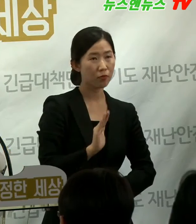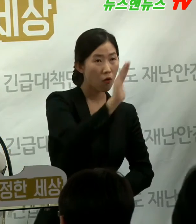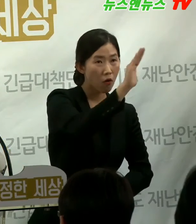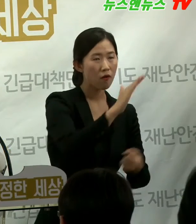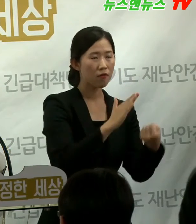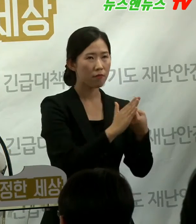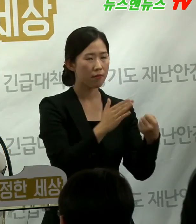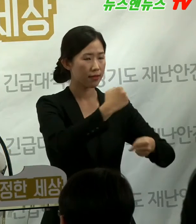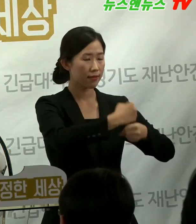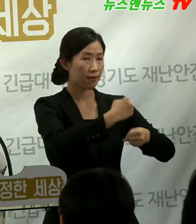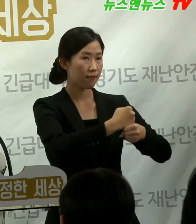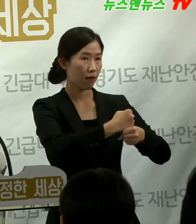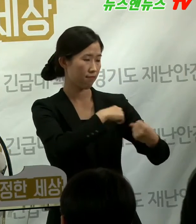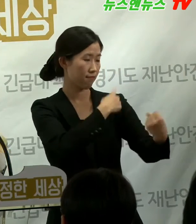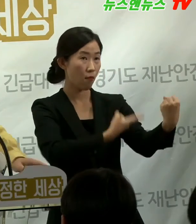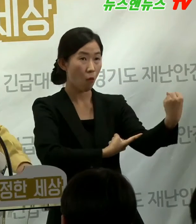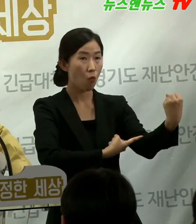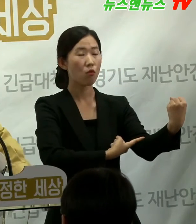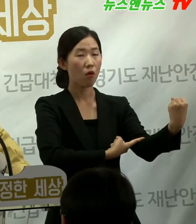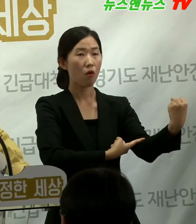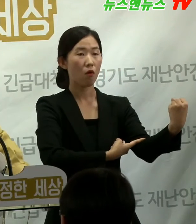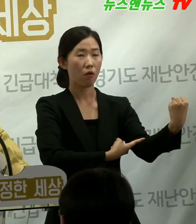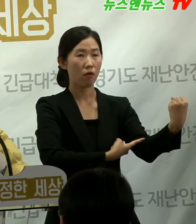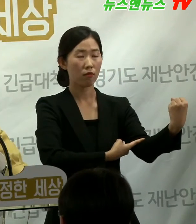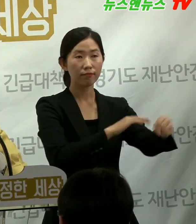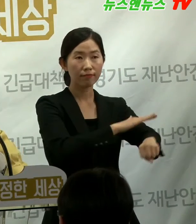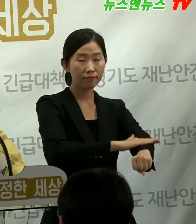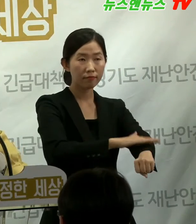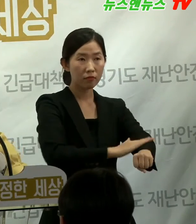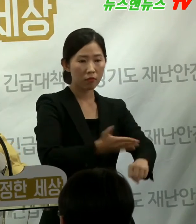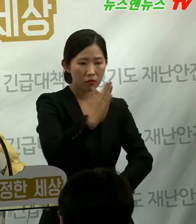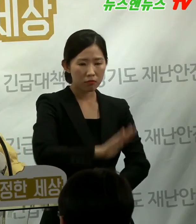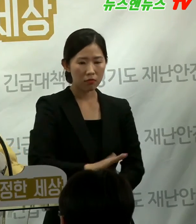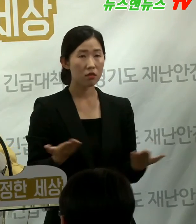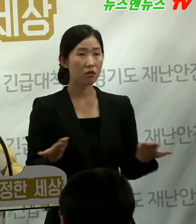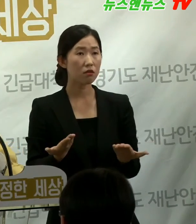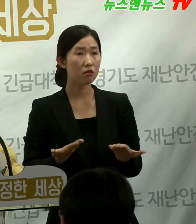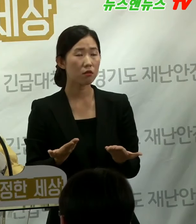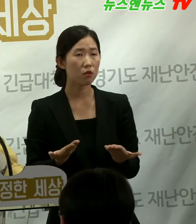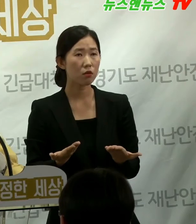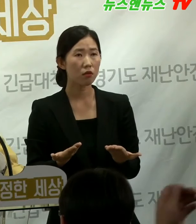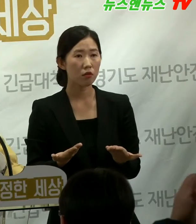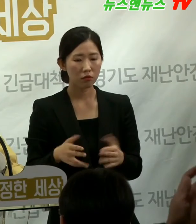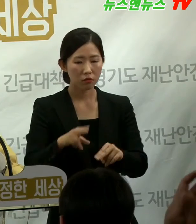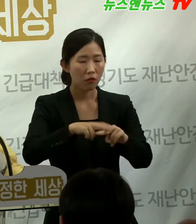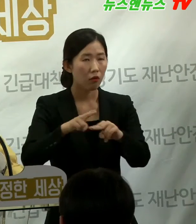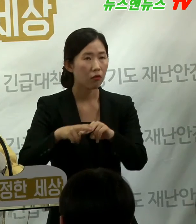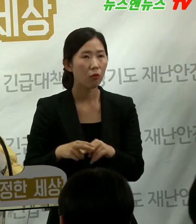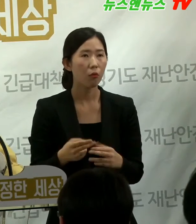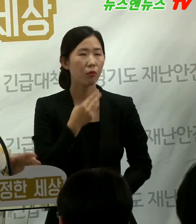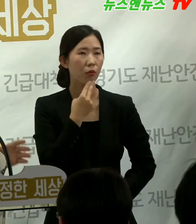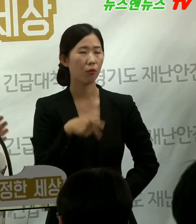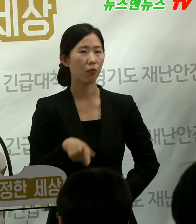일할 노동력은 점점점 수요가 줄어들죠. 일자리가 사라지죠.